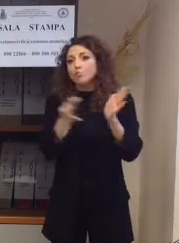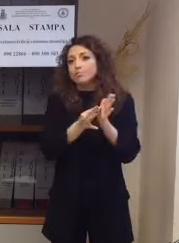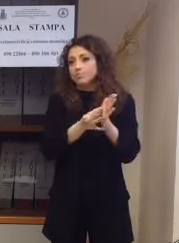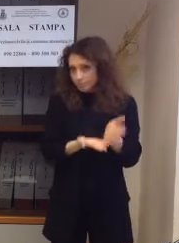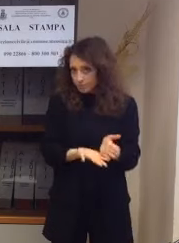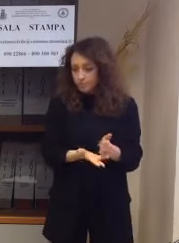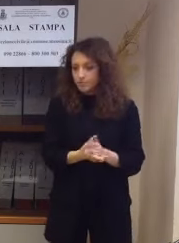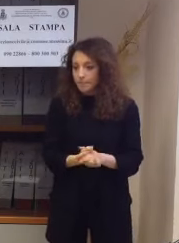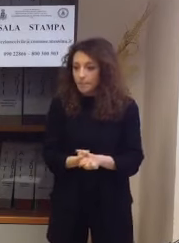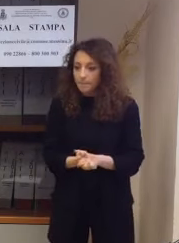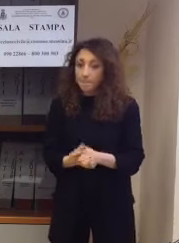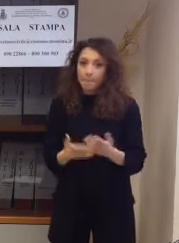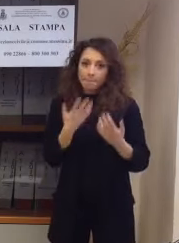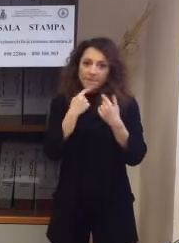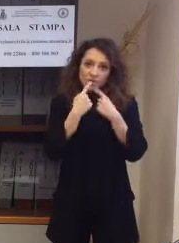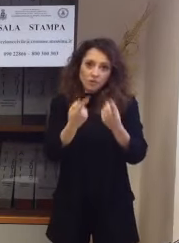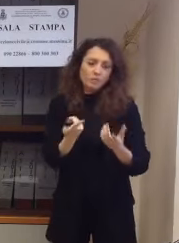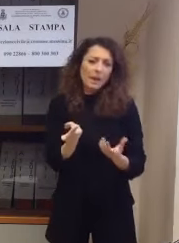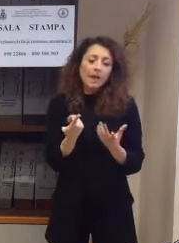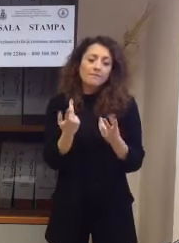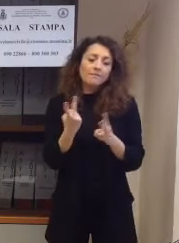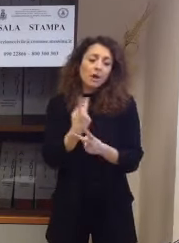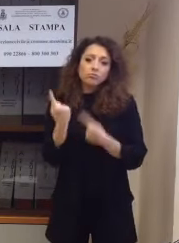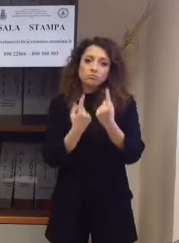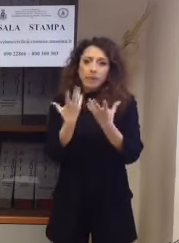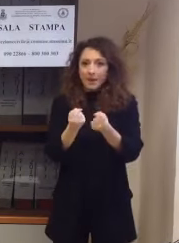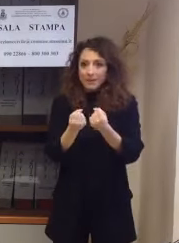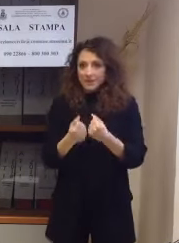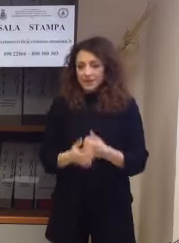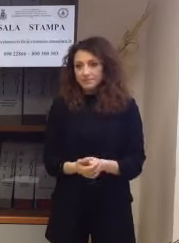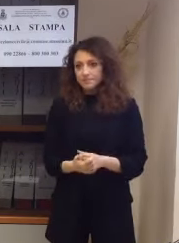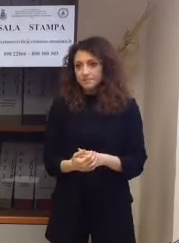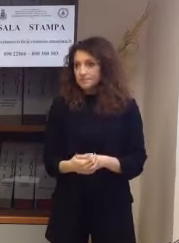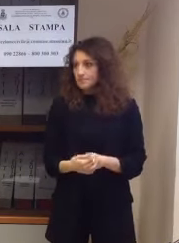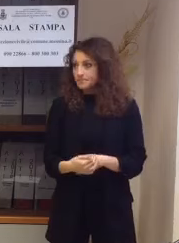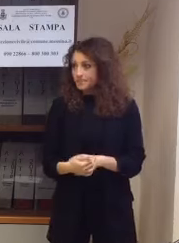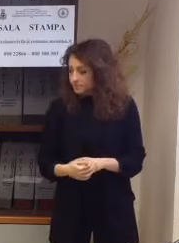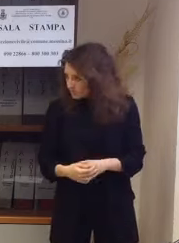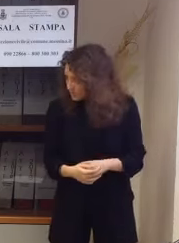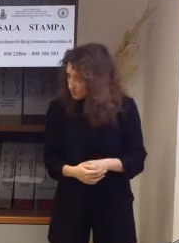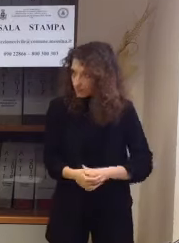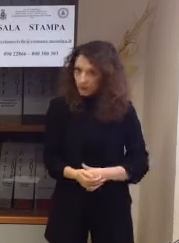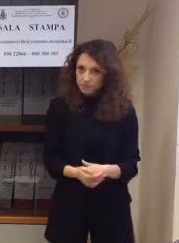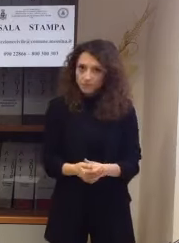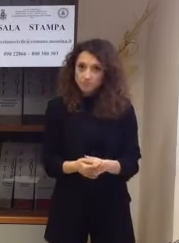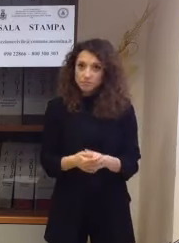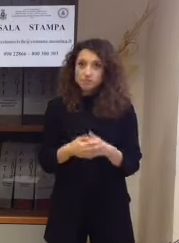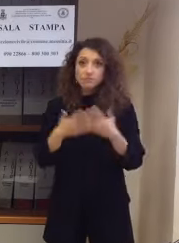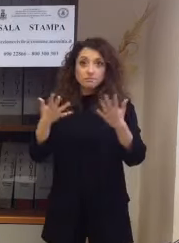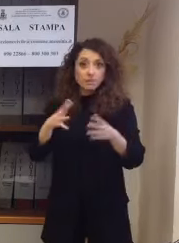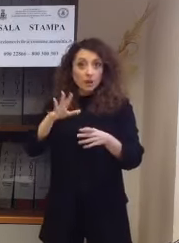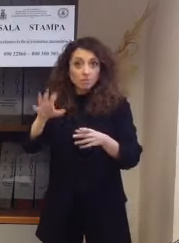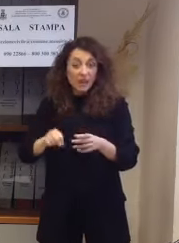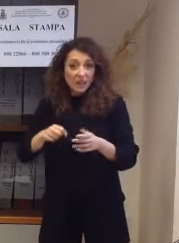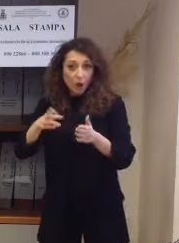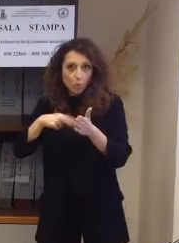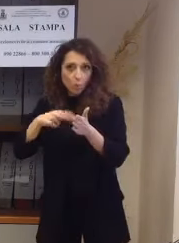ovvio che al di là di tutto sono questioni pratiche alla quale rispondere. Se non ci fanno prendere la Nutella, cambiamo subito